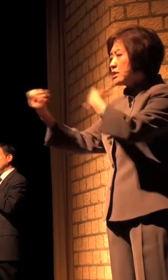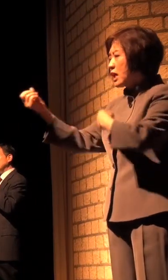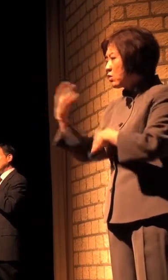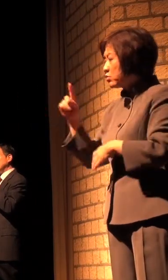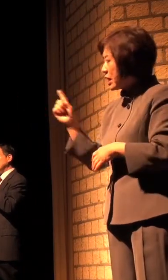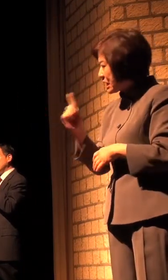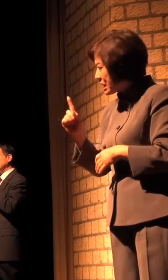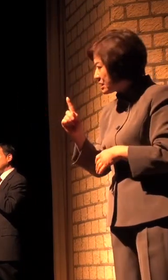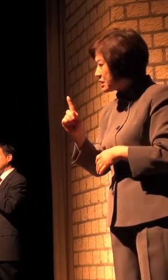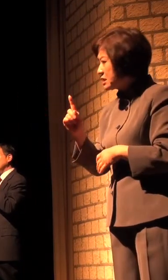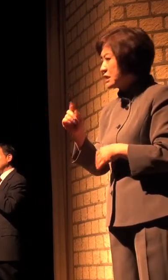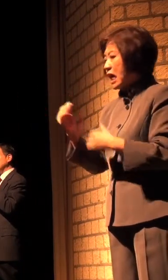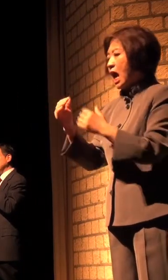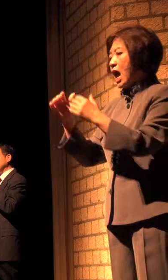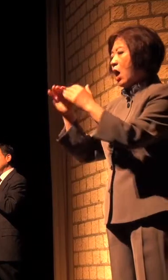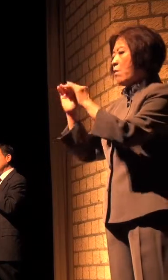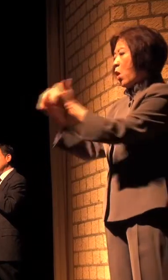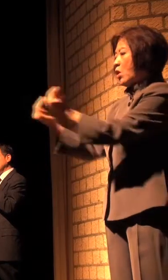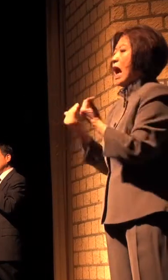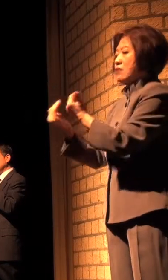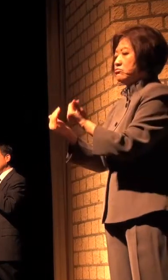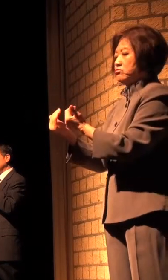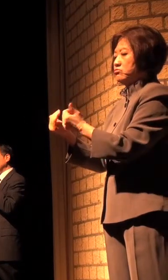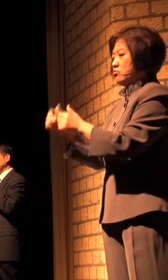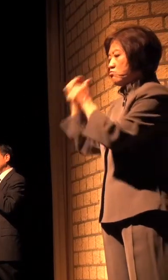の家具の固定ですよね。